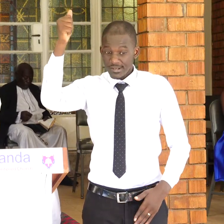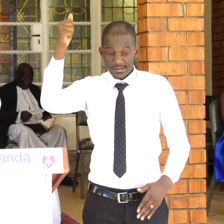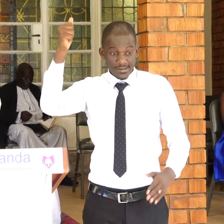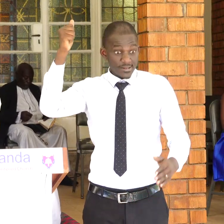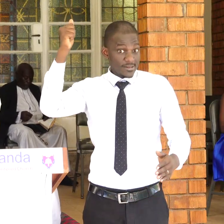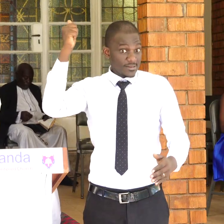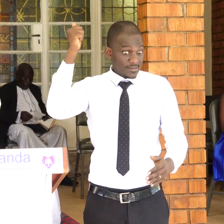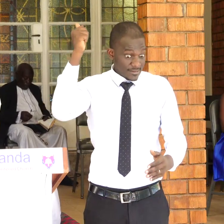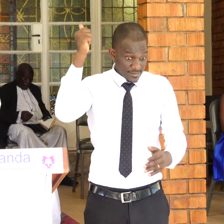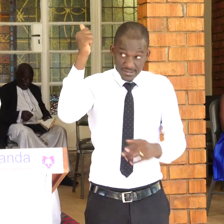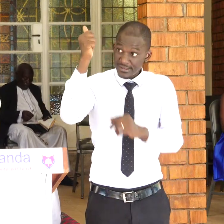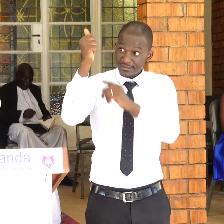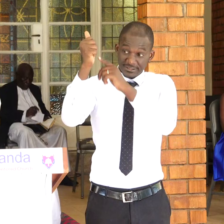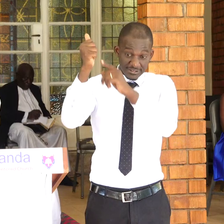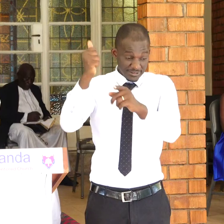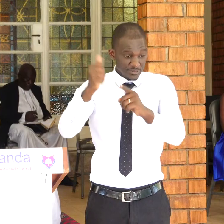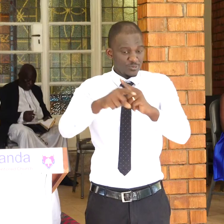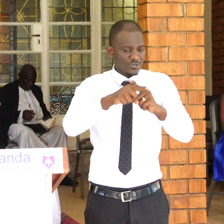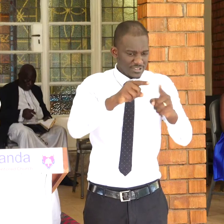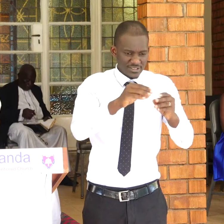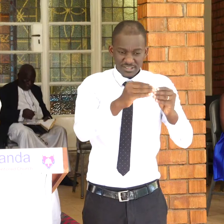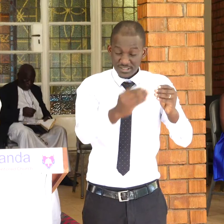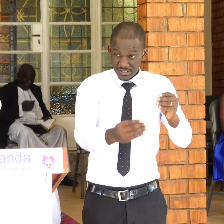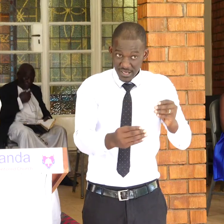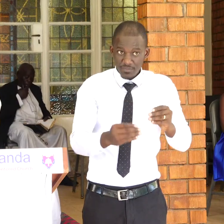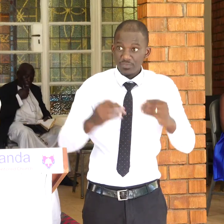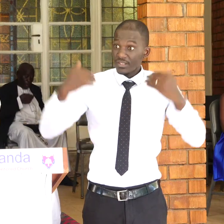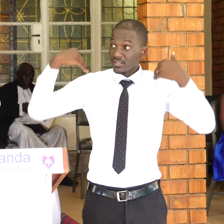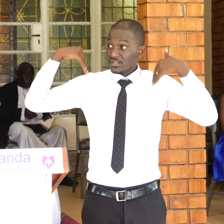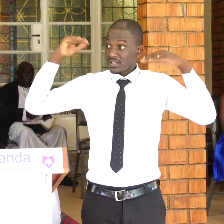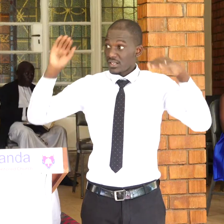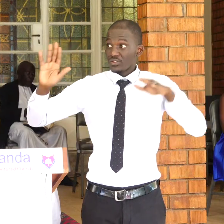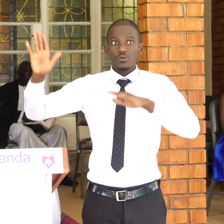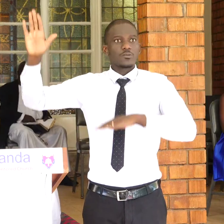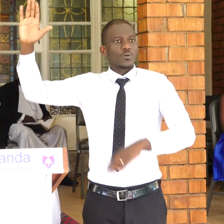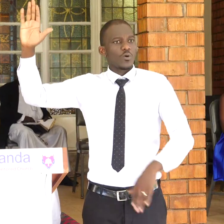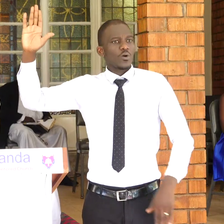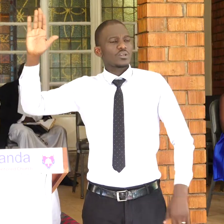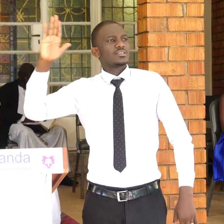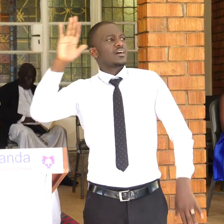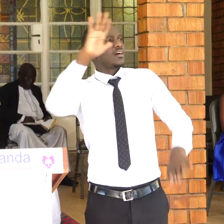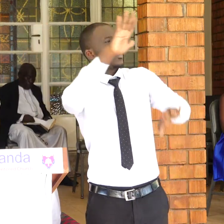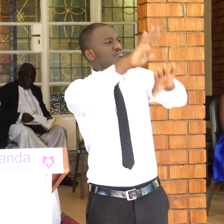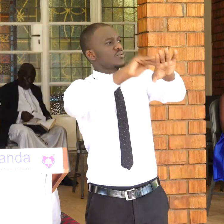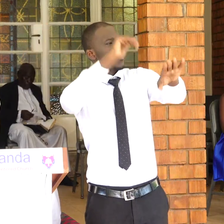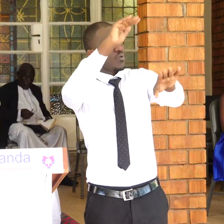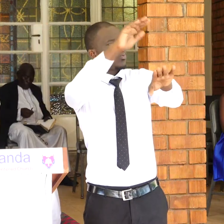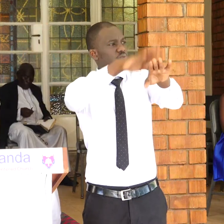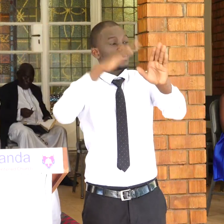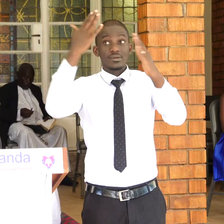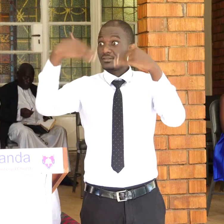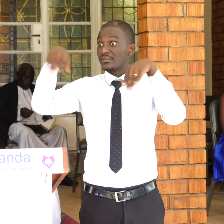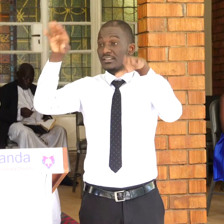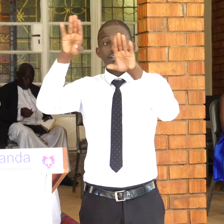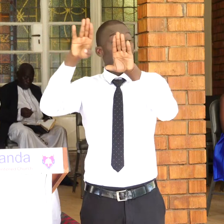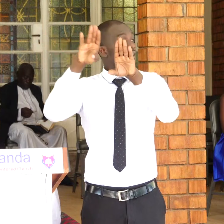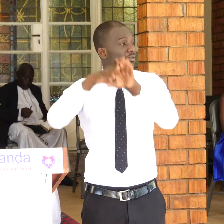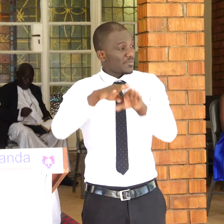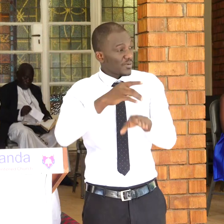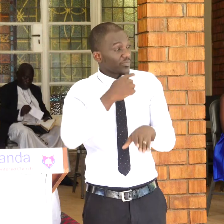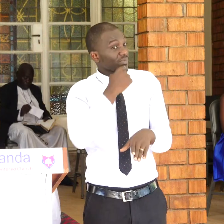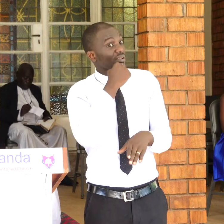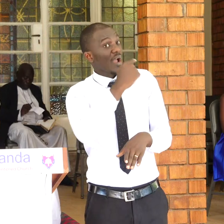n'addira akambe okutta omwana we, ne malayika wa Mukama n'amukoola ng'ayima mu ggulu n'ayogera